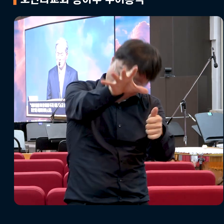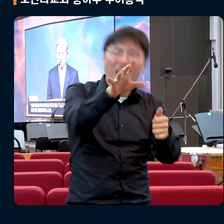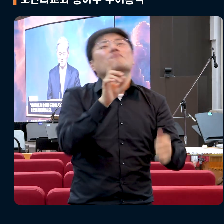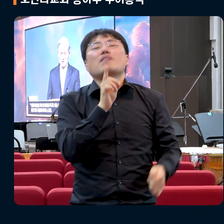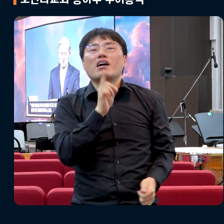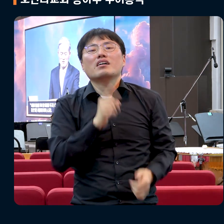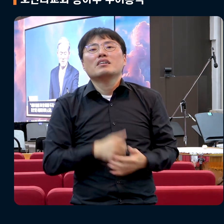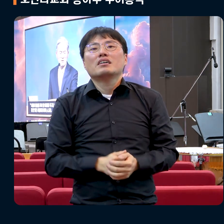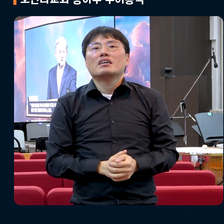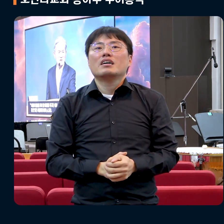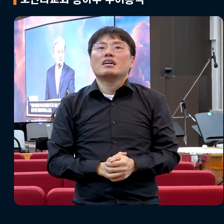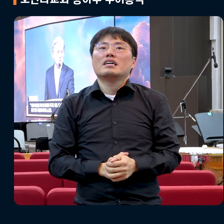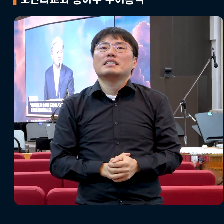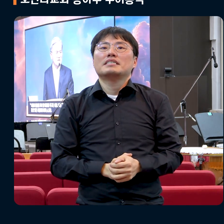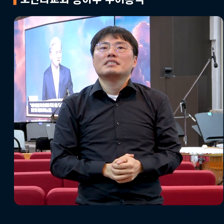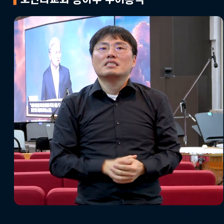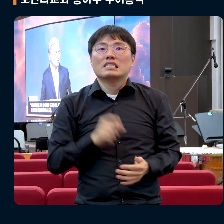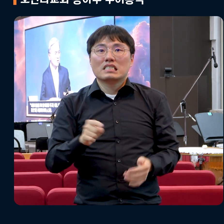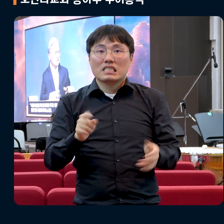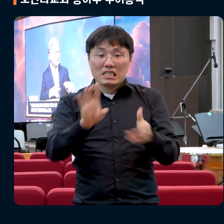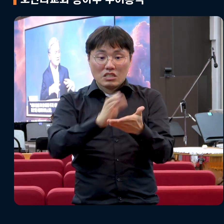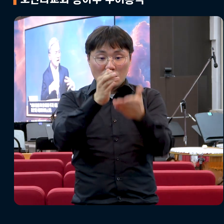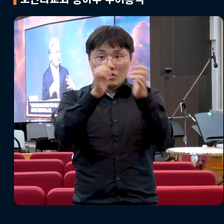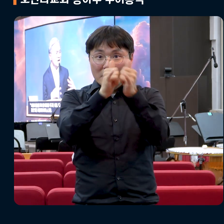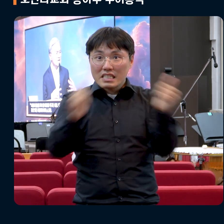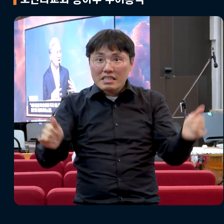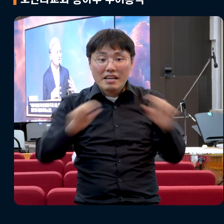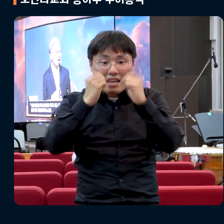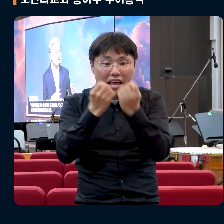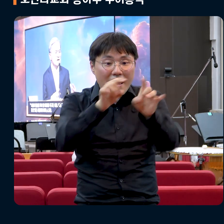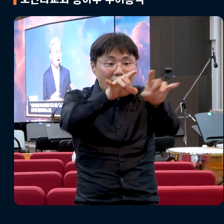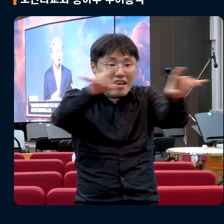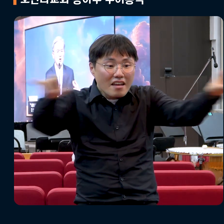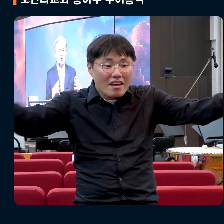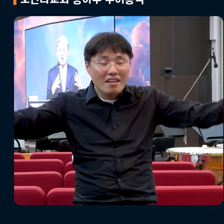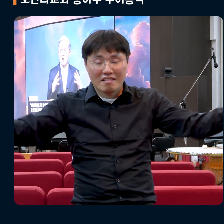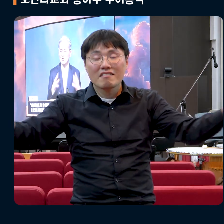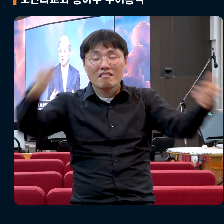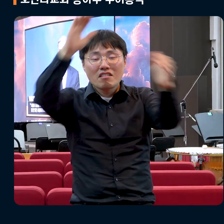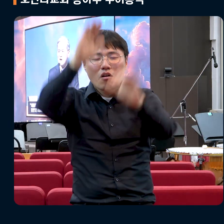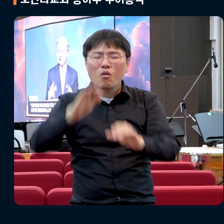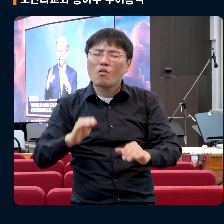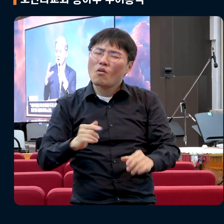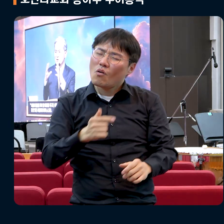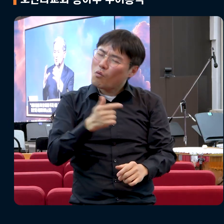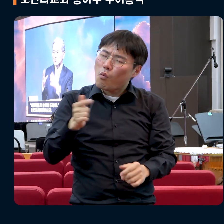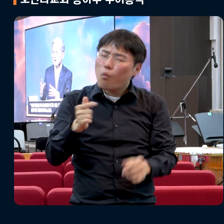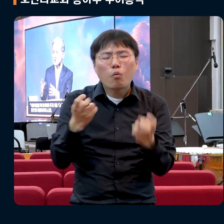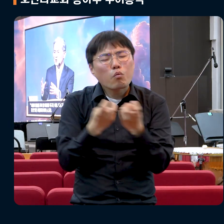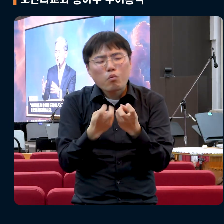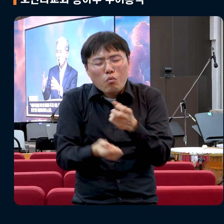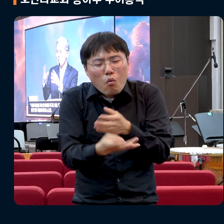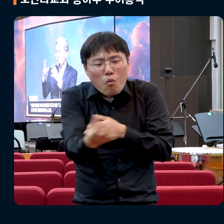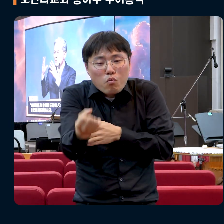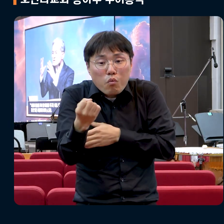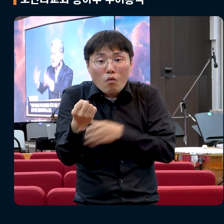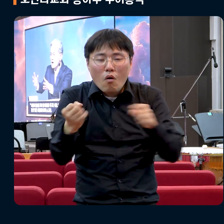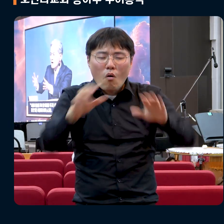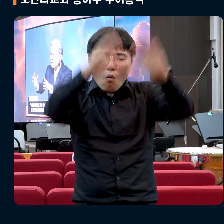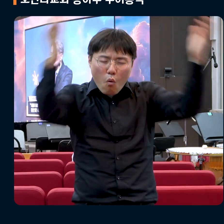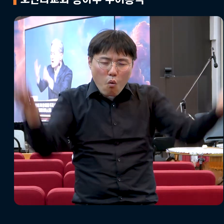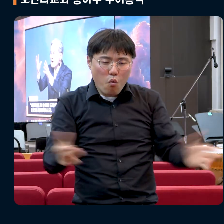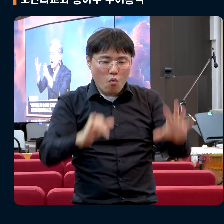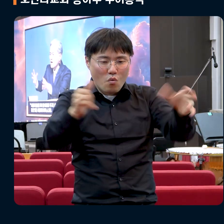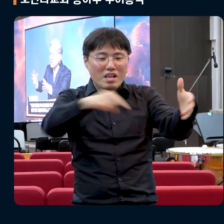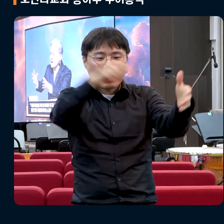비치느니라 라고 하시면서 우리 그리스도인들 개개인의 이야기가 어떻게 영향력을 통해서